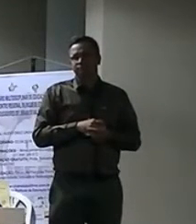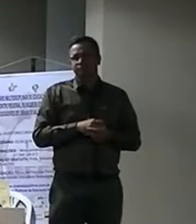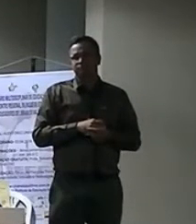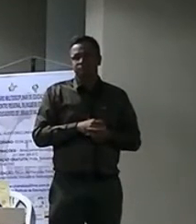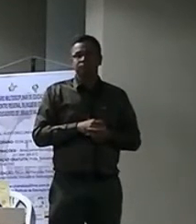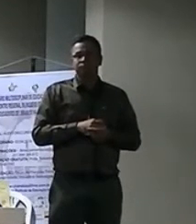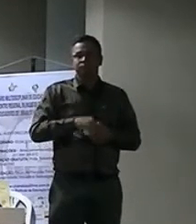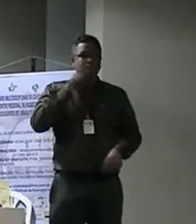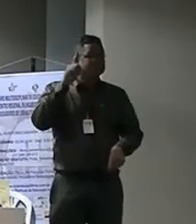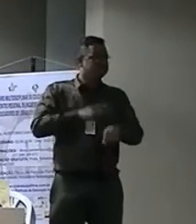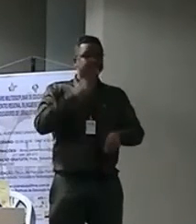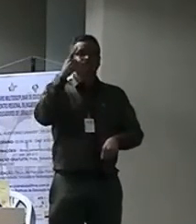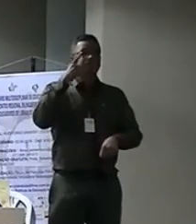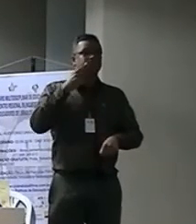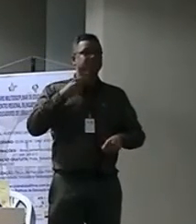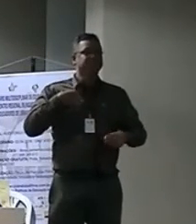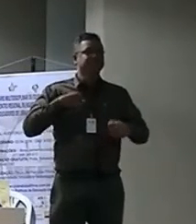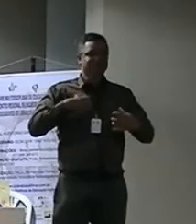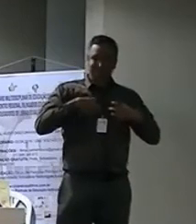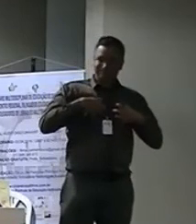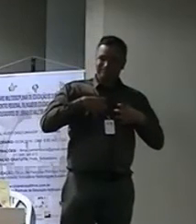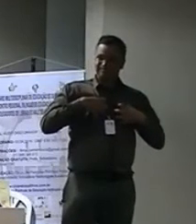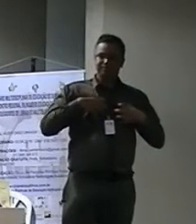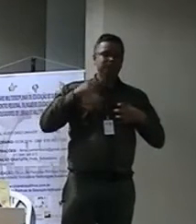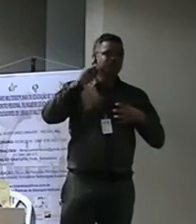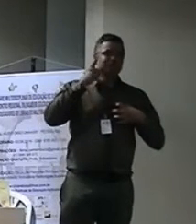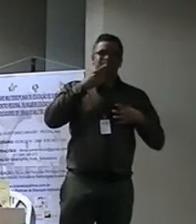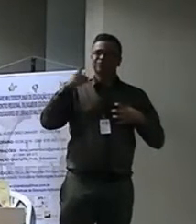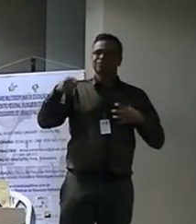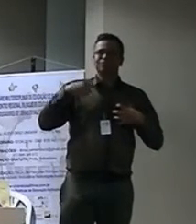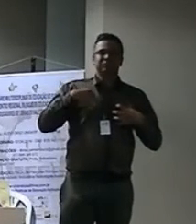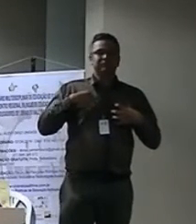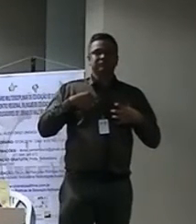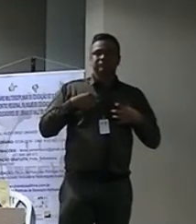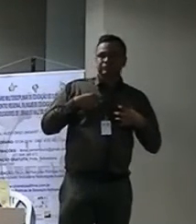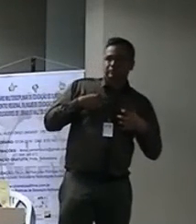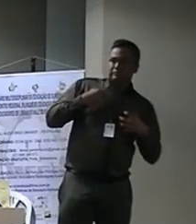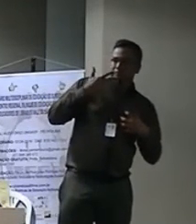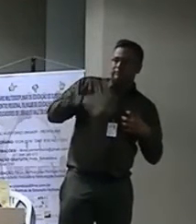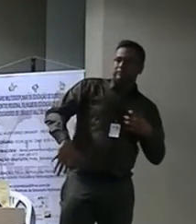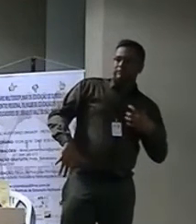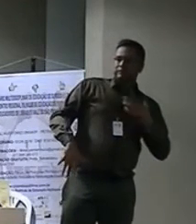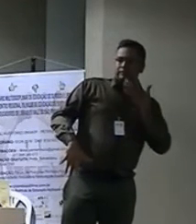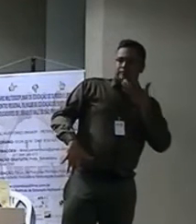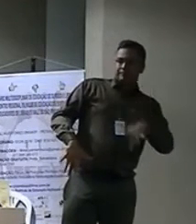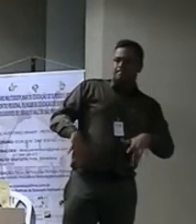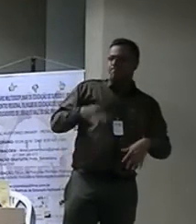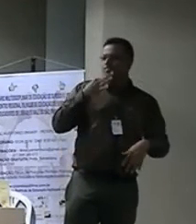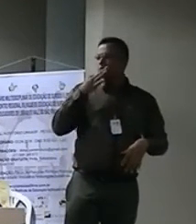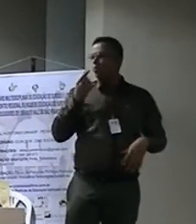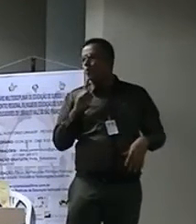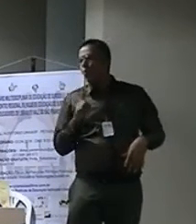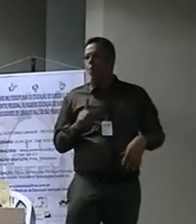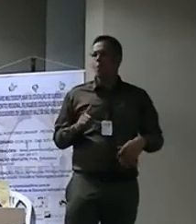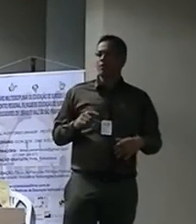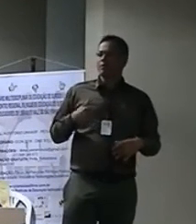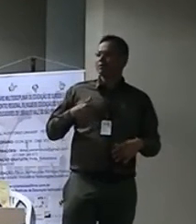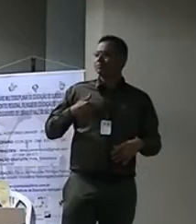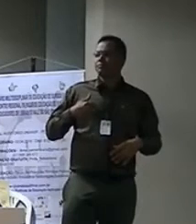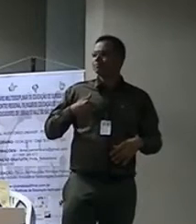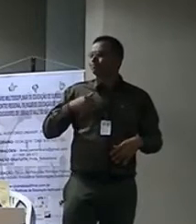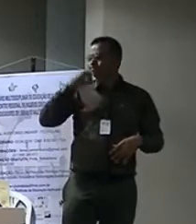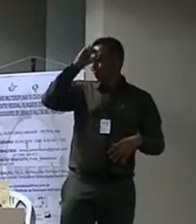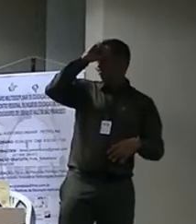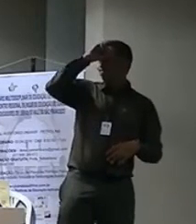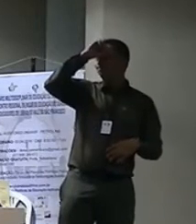de medo. A gente sente medo por não saber, por não conhecer que dificuldades o nosso